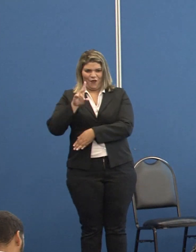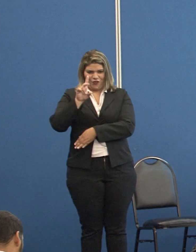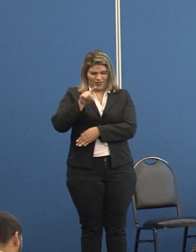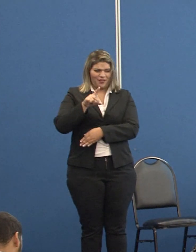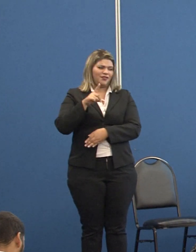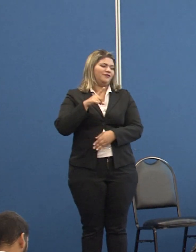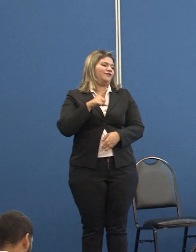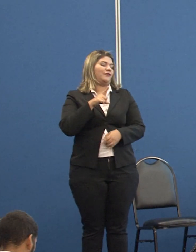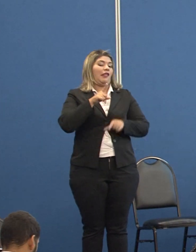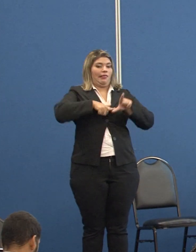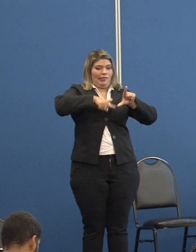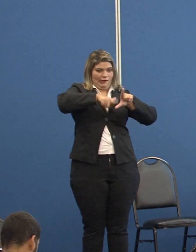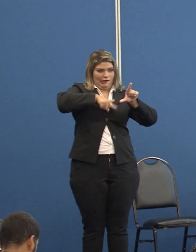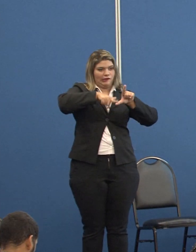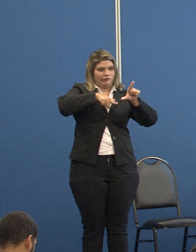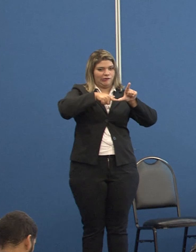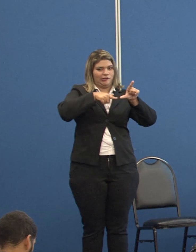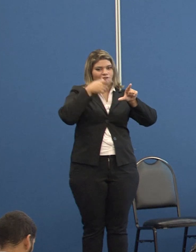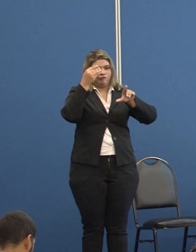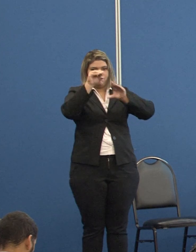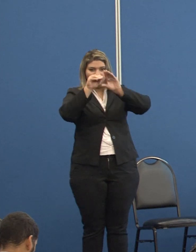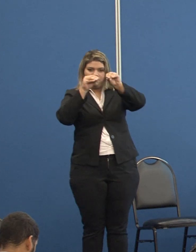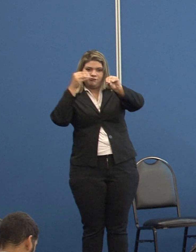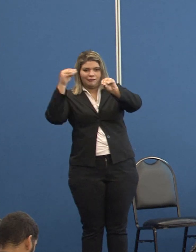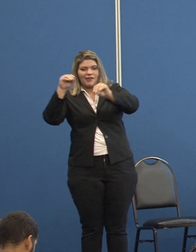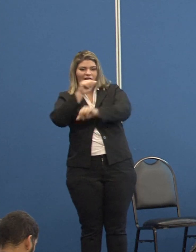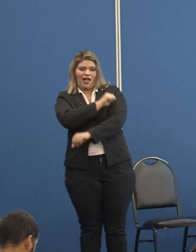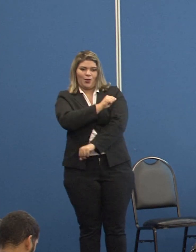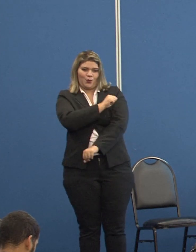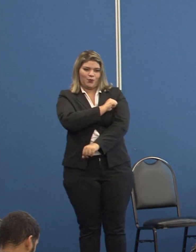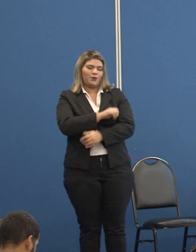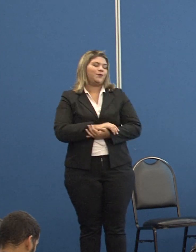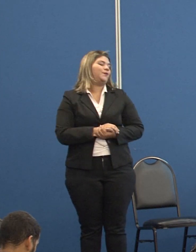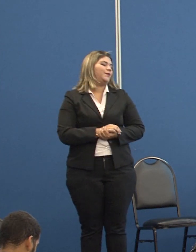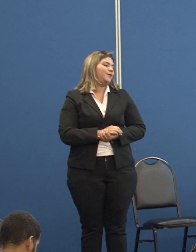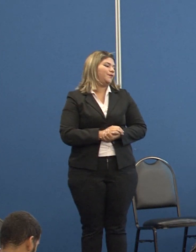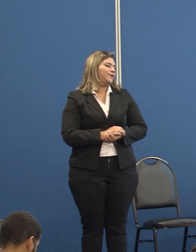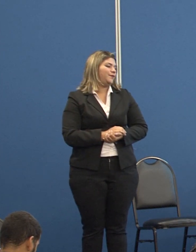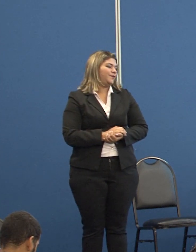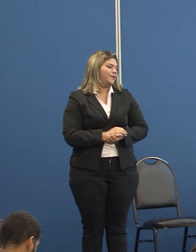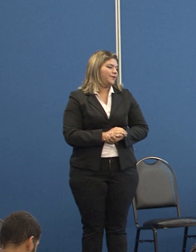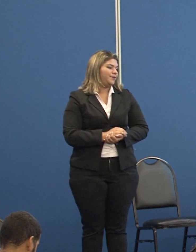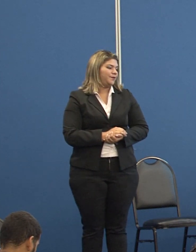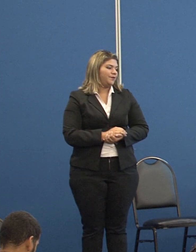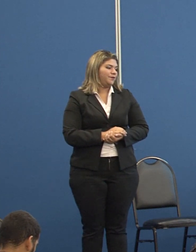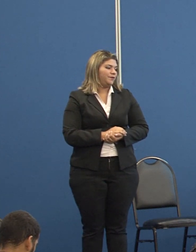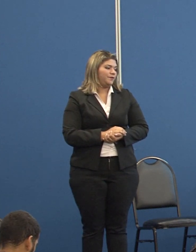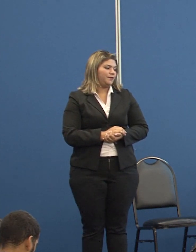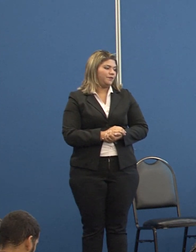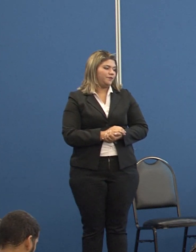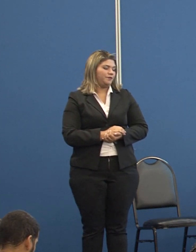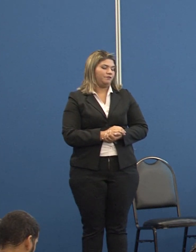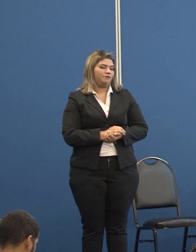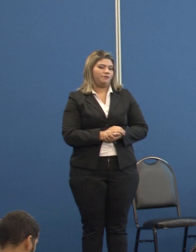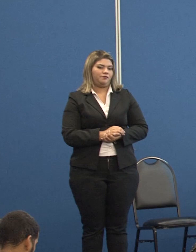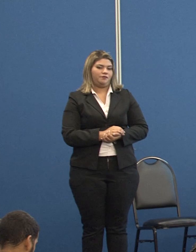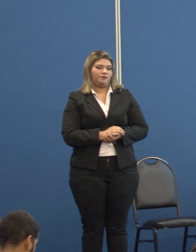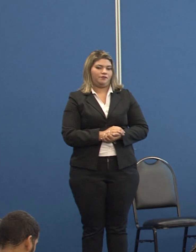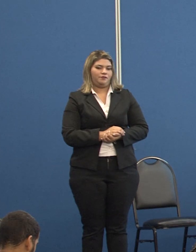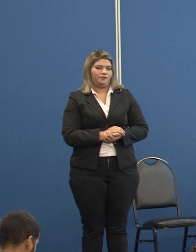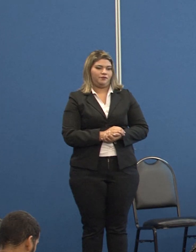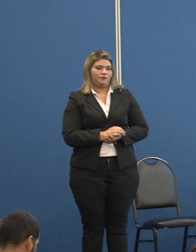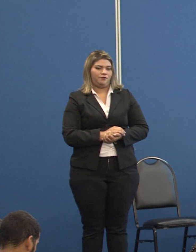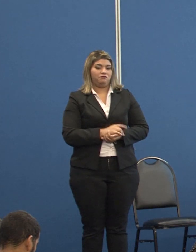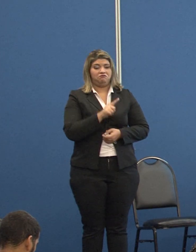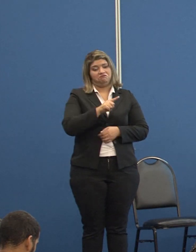as letras do alfabeto, e aí o aluno vai construindo. Ele pode construir a palavra, ou você pode criar,